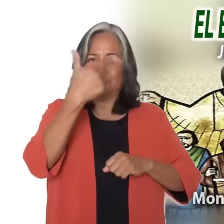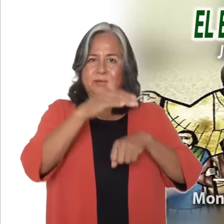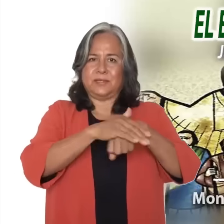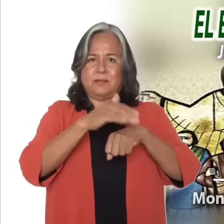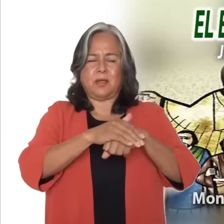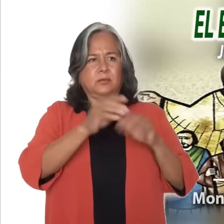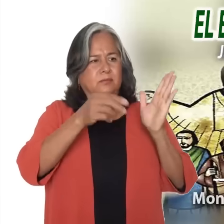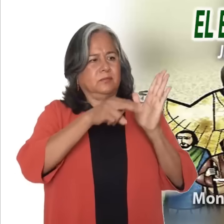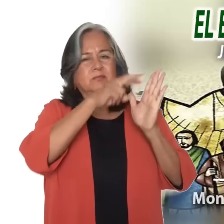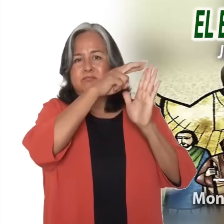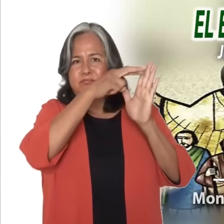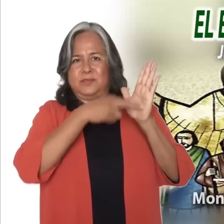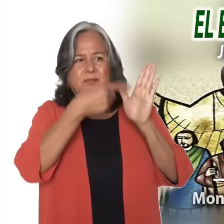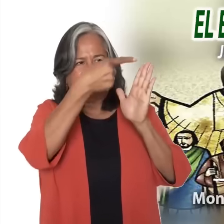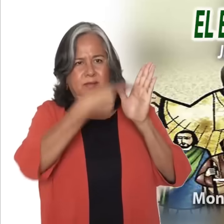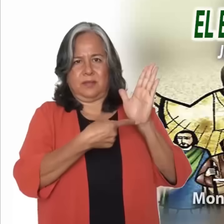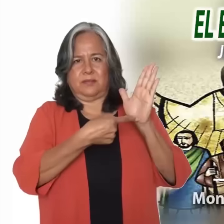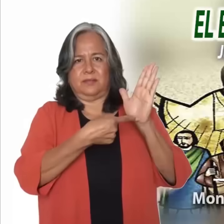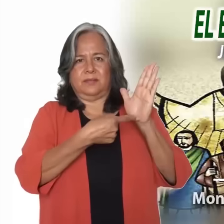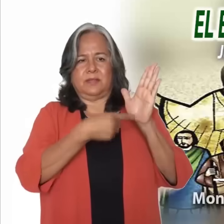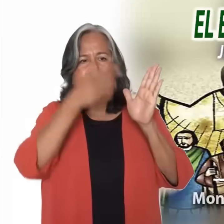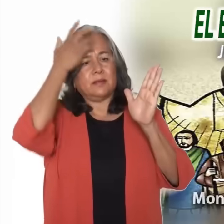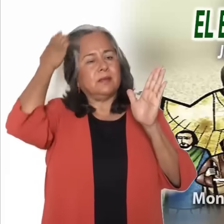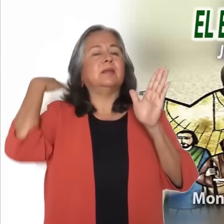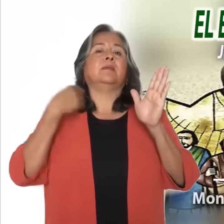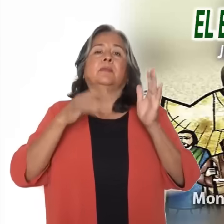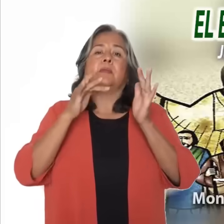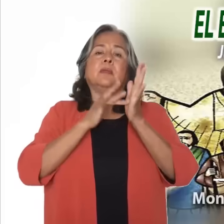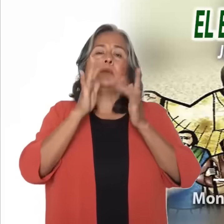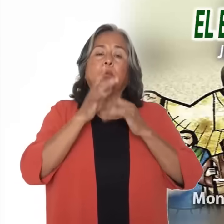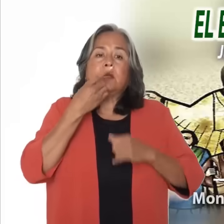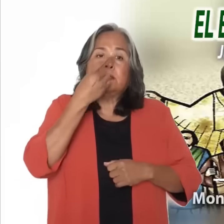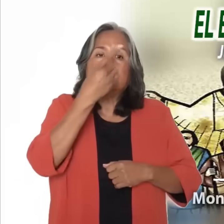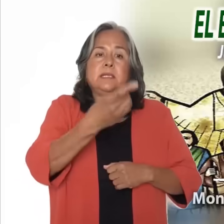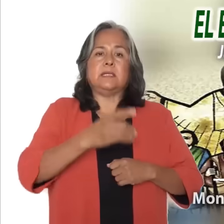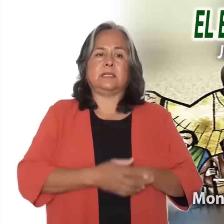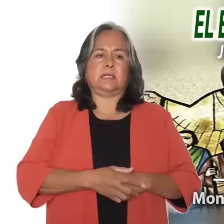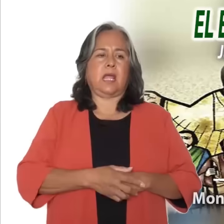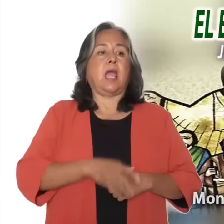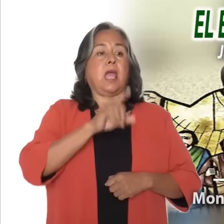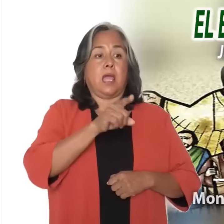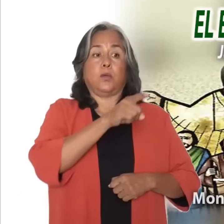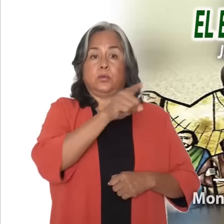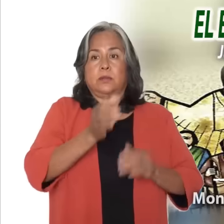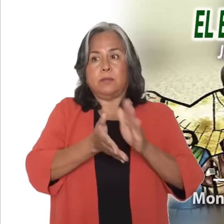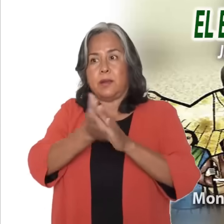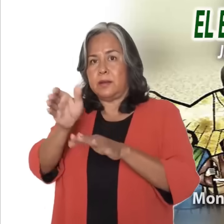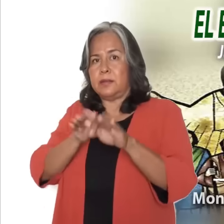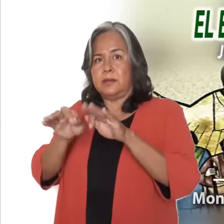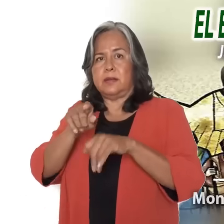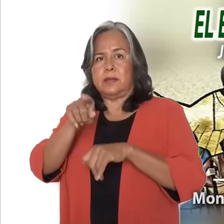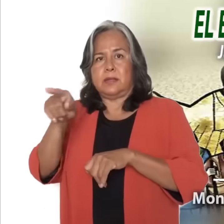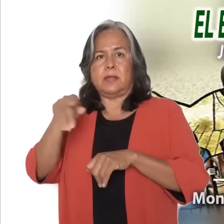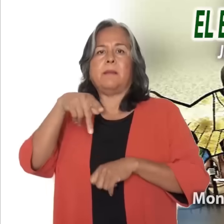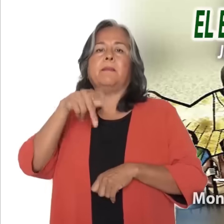ir primero, sin ser exclusivos. Les manifiesta el mensaje, sus condiciones, lo que